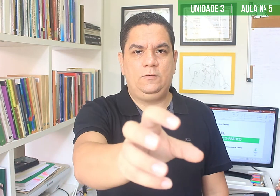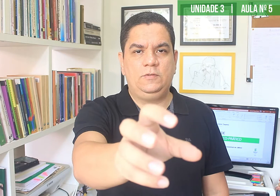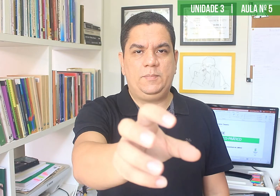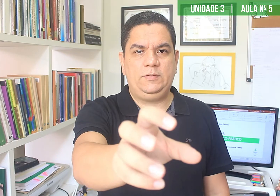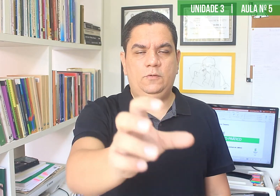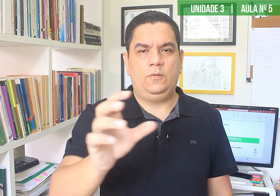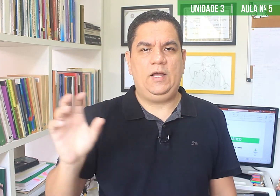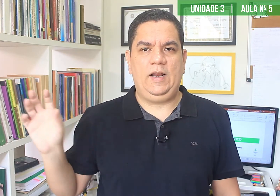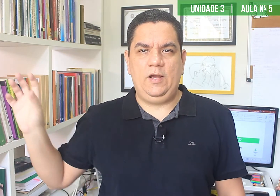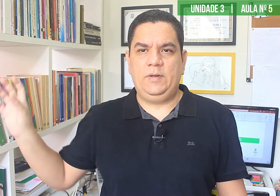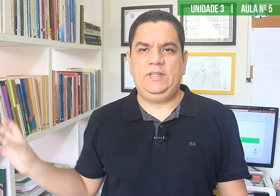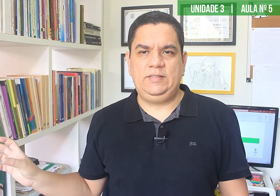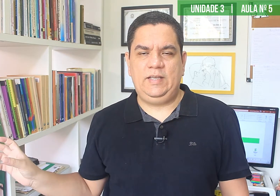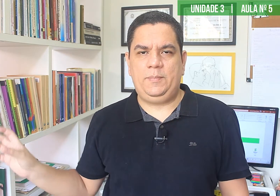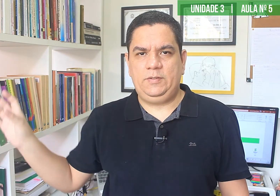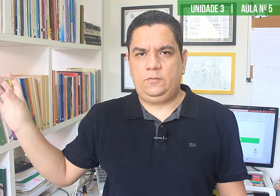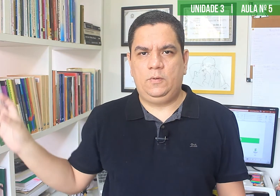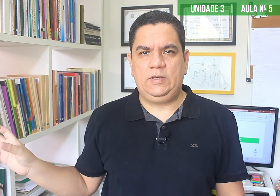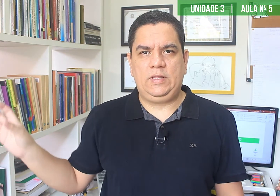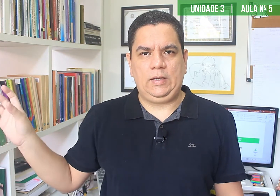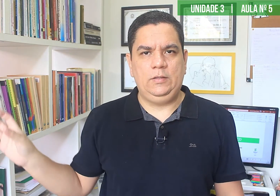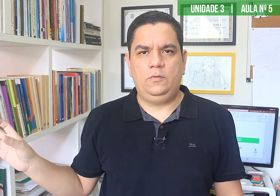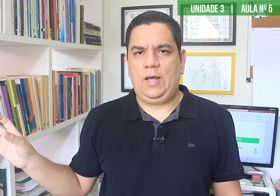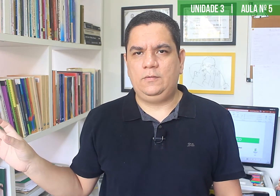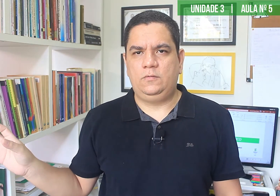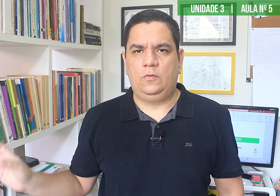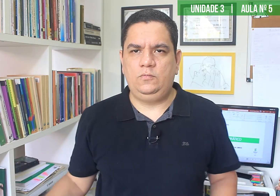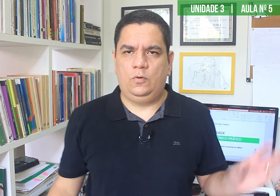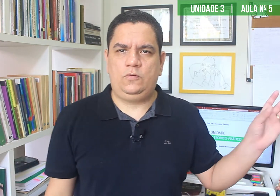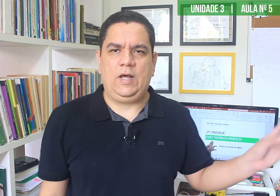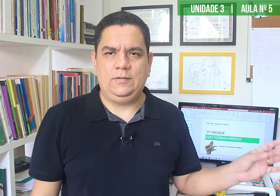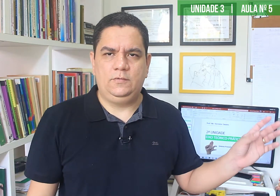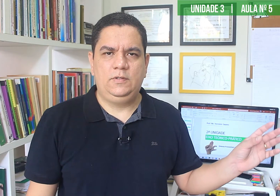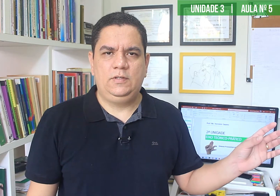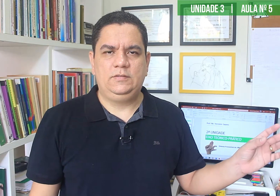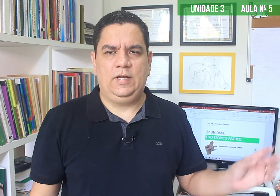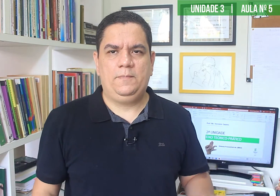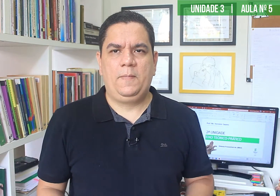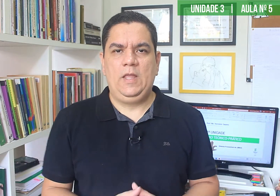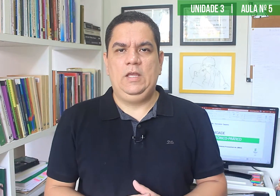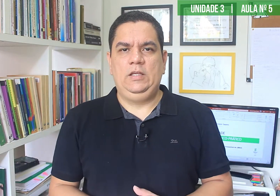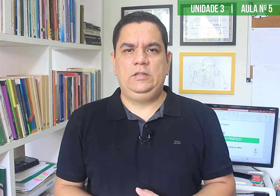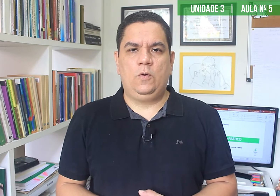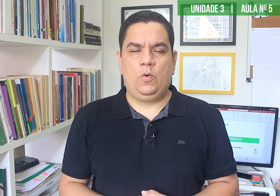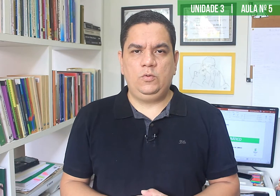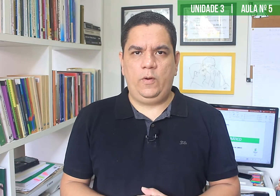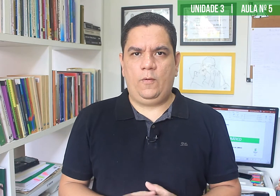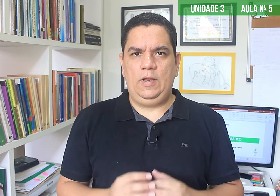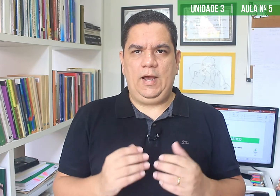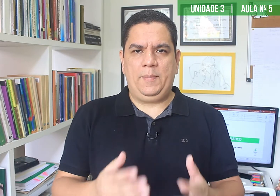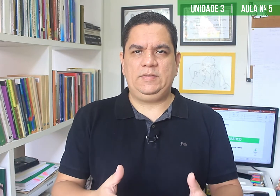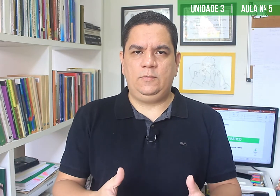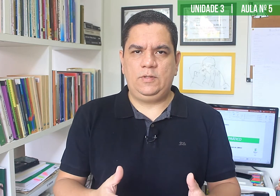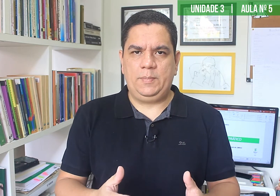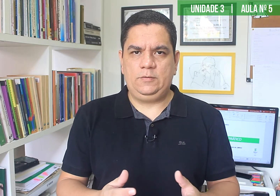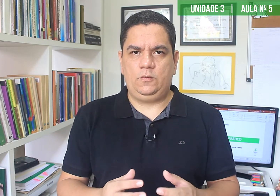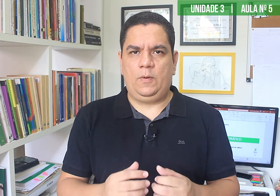segunda pessoa, ela é uma terceira pessoa que está aqui do lado, ou do outro lado, tá? Então, quando eu olhar para a segunda pessoa, para